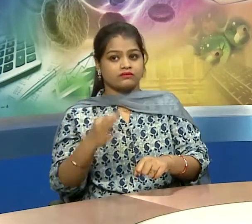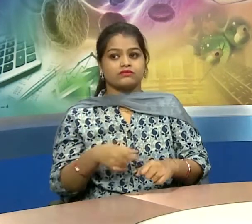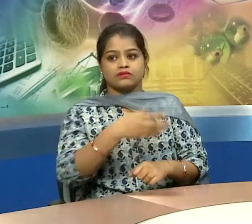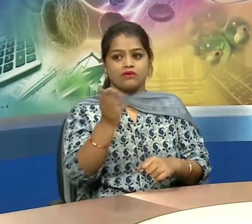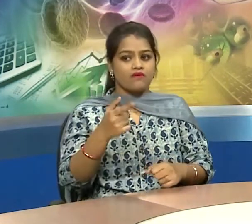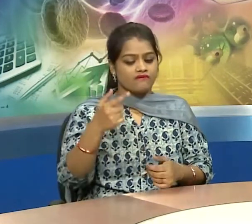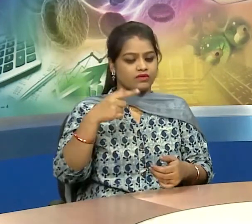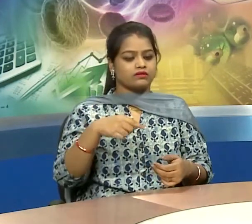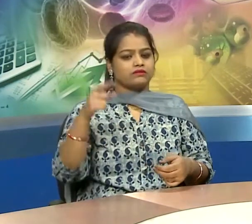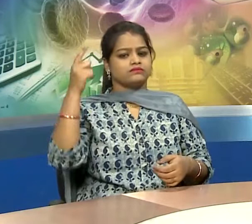विवेकपूर्ण निर्णय लो।